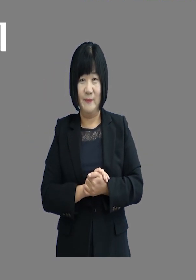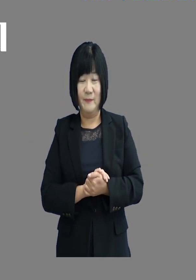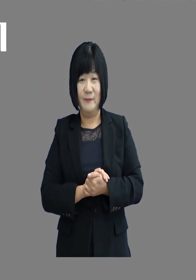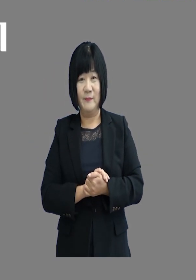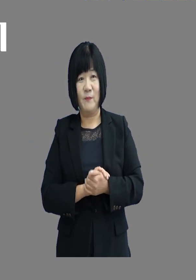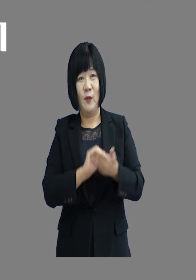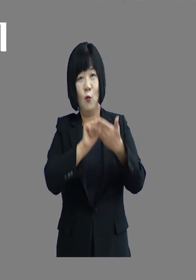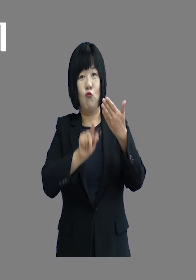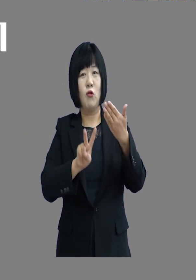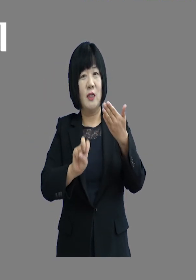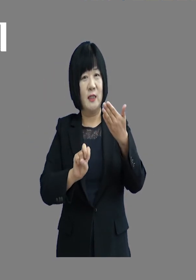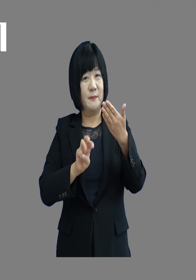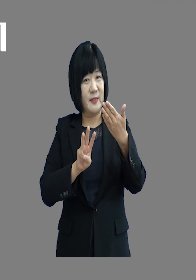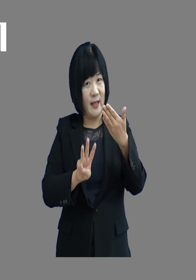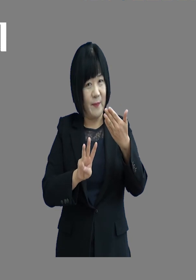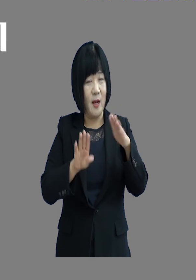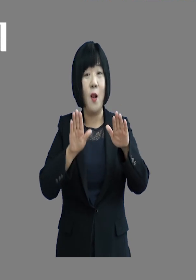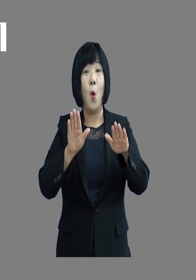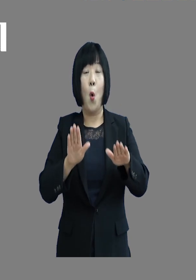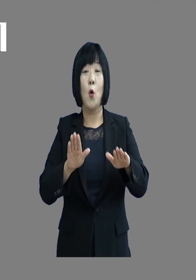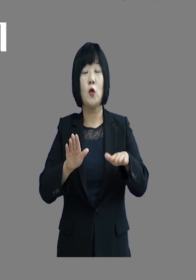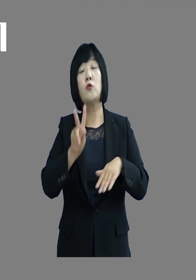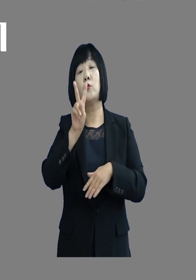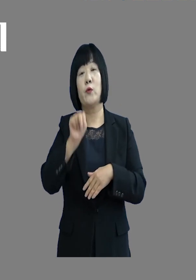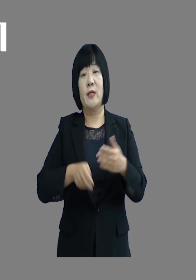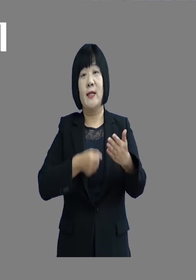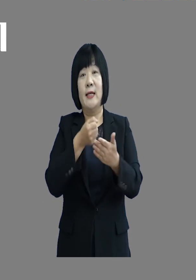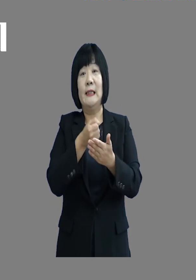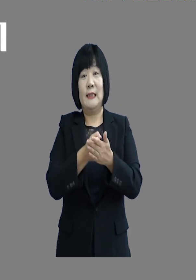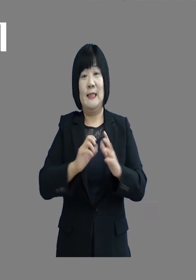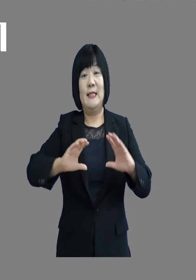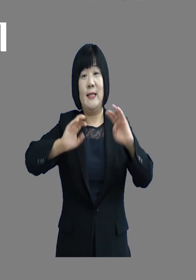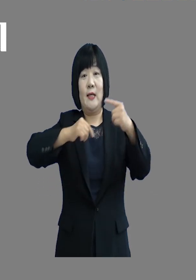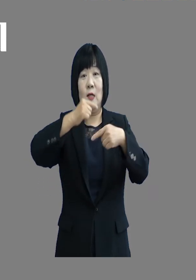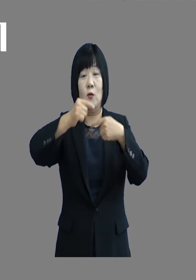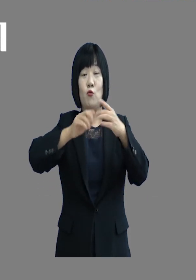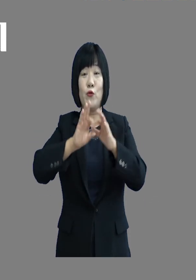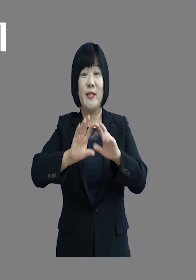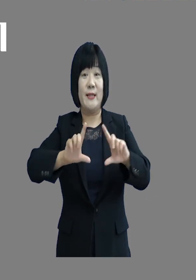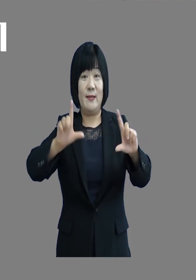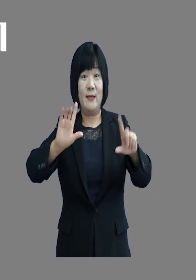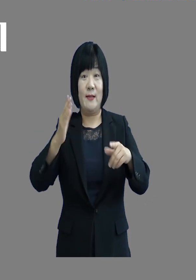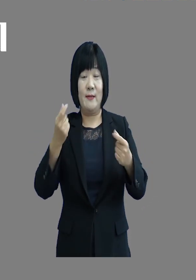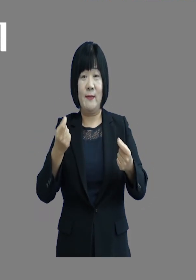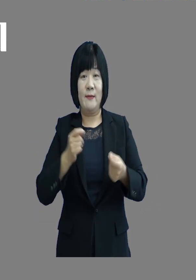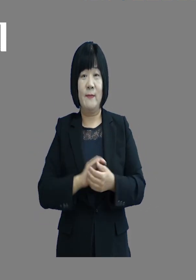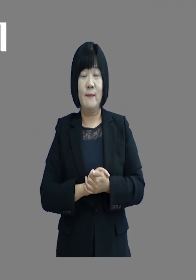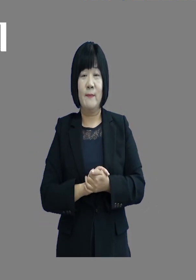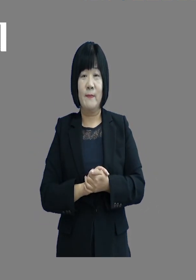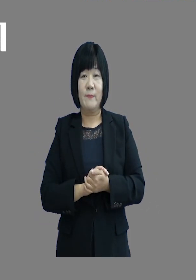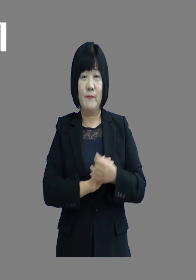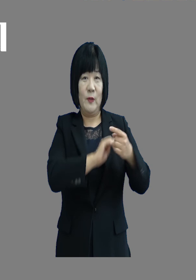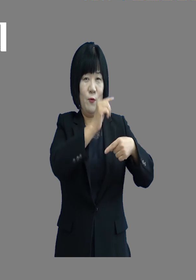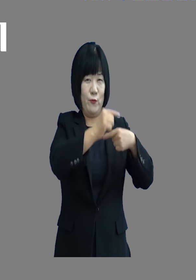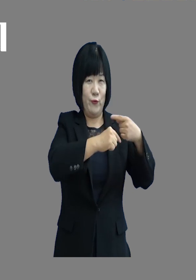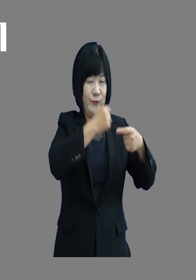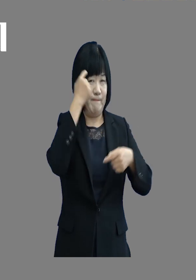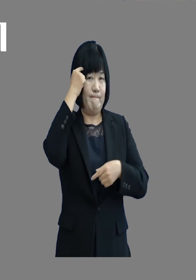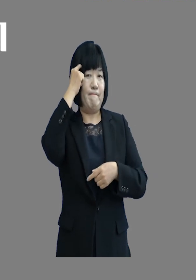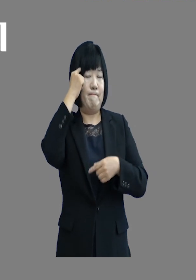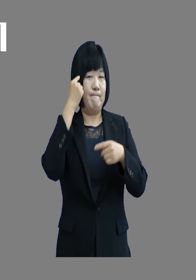사실 9월 23일 오늘은 유엔이 정한 세계 수어의 날입니다. 수어에 대한